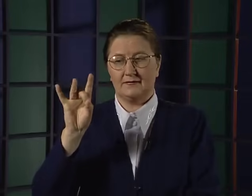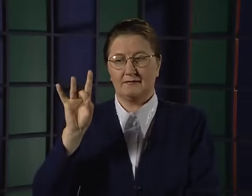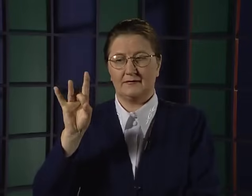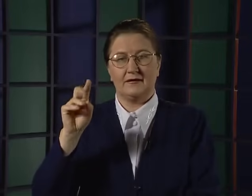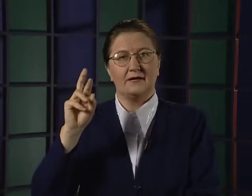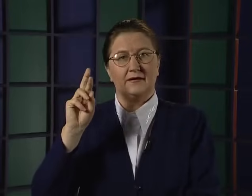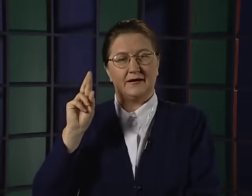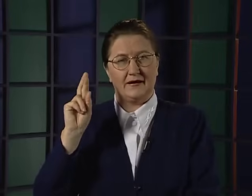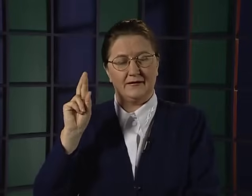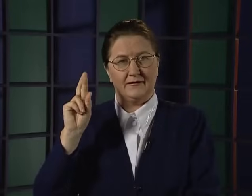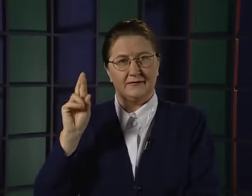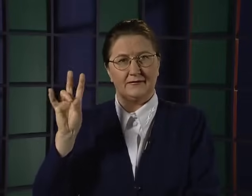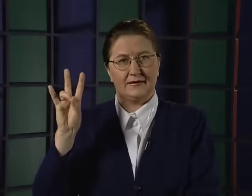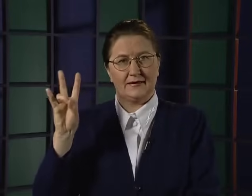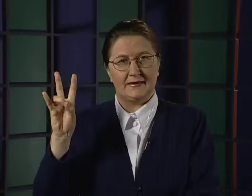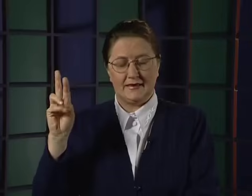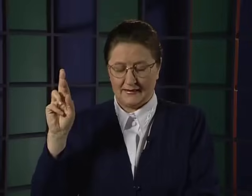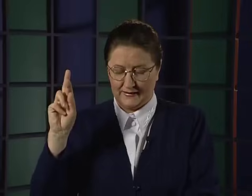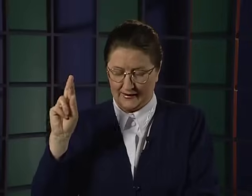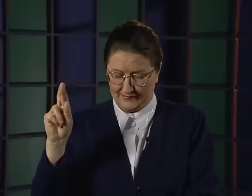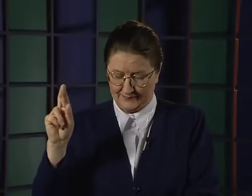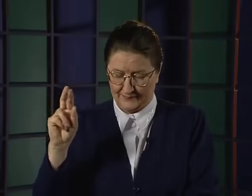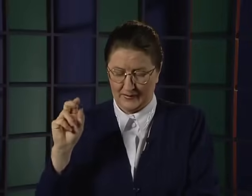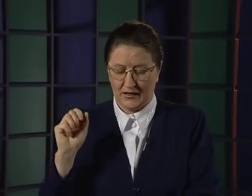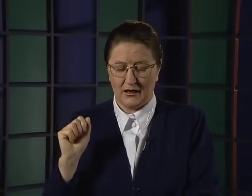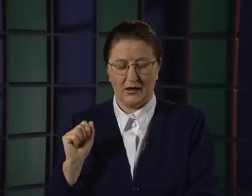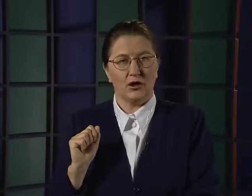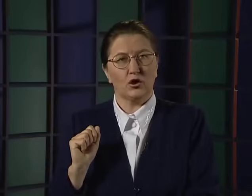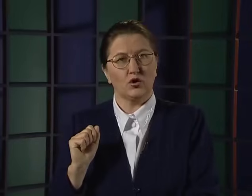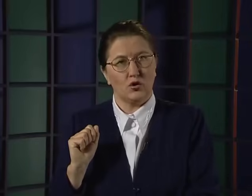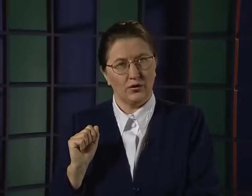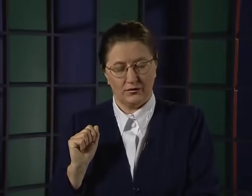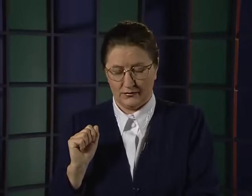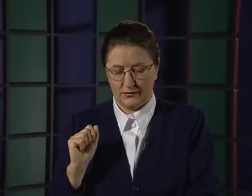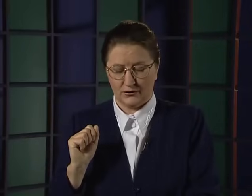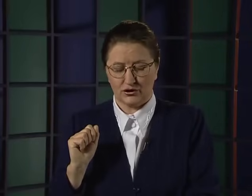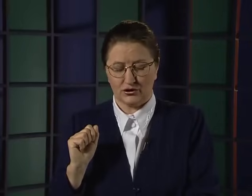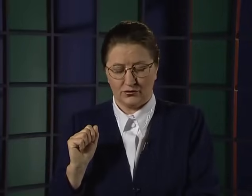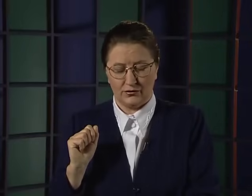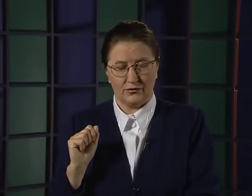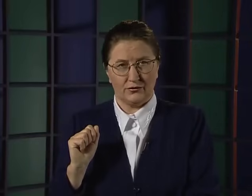«РЯ», «НЯ». «КО», «ЦО»,